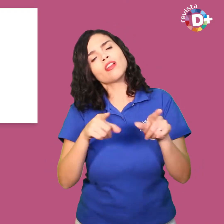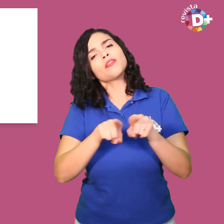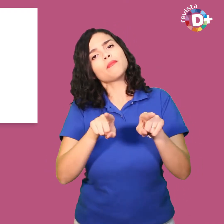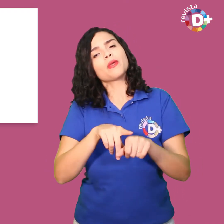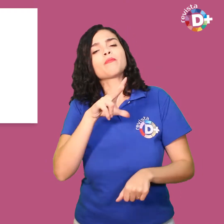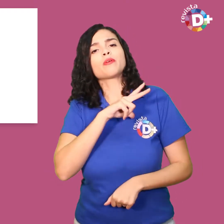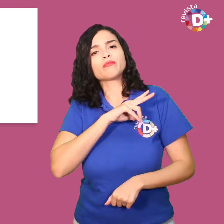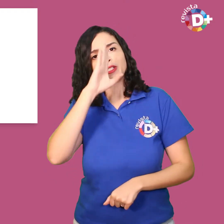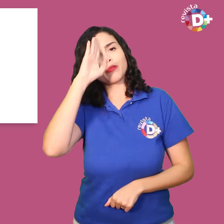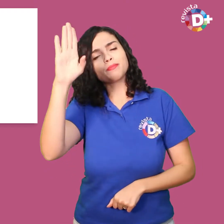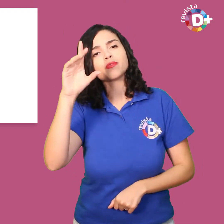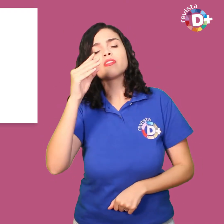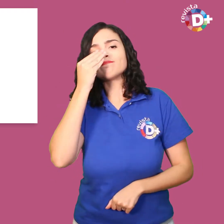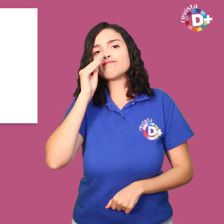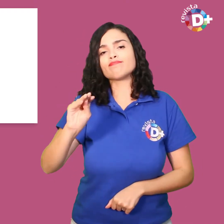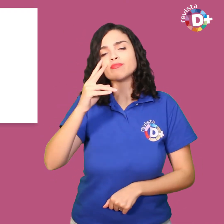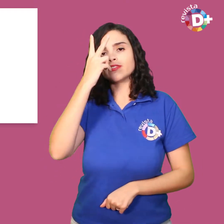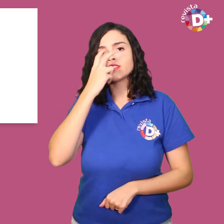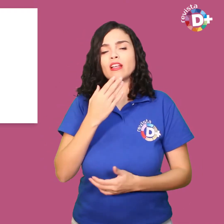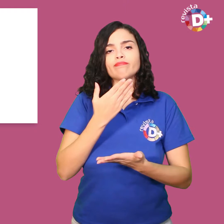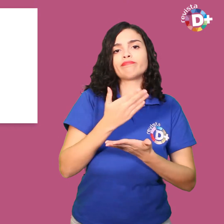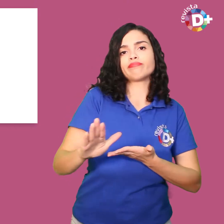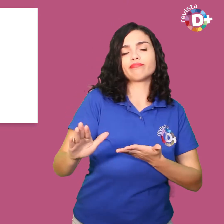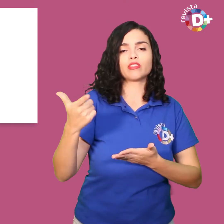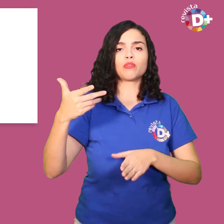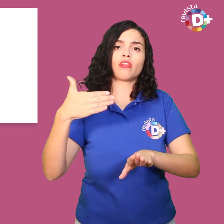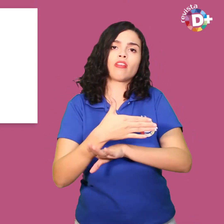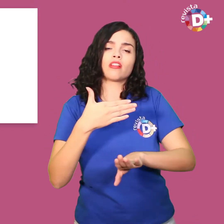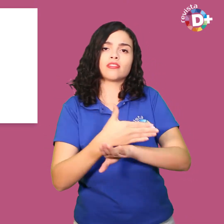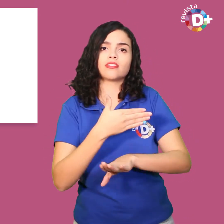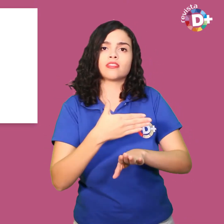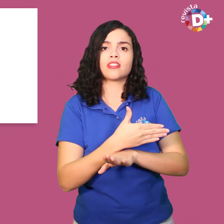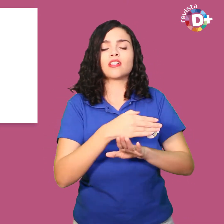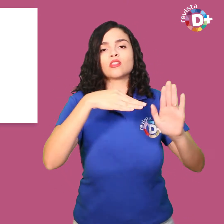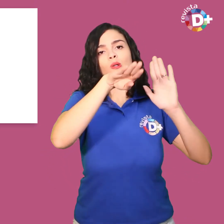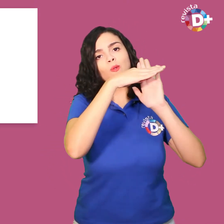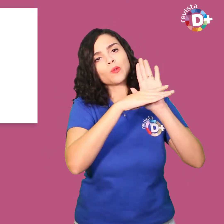que negligenciam o direito dos alunos com deficiência visual ao acesso ao currículo por meio de recursos e